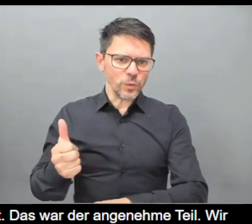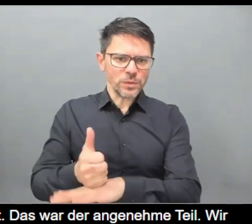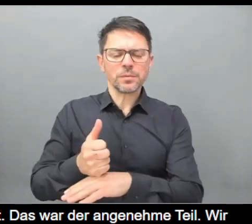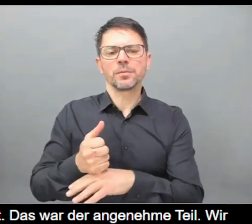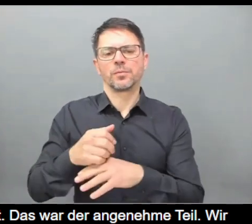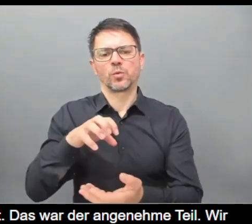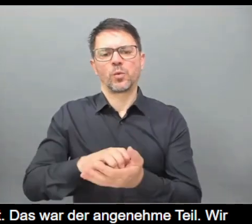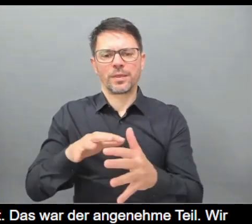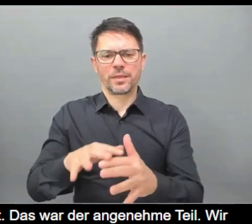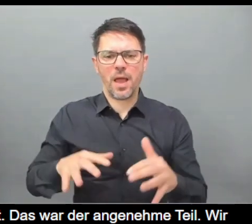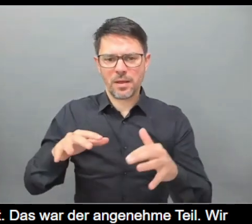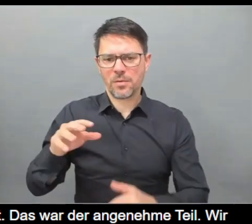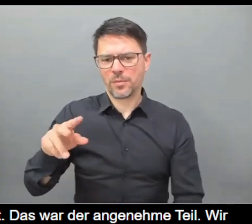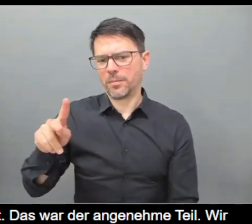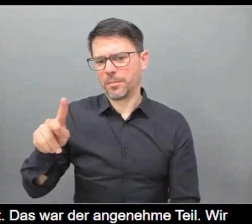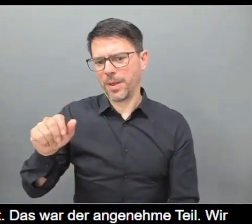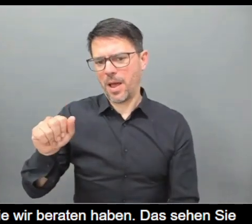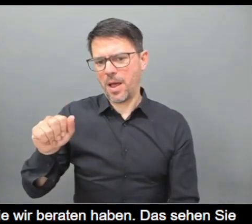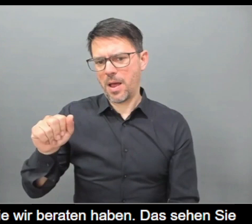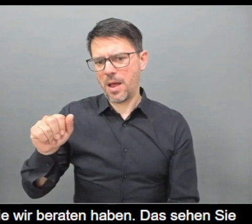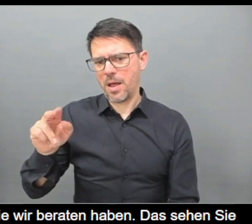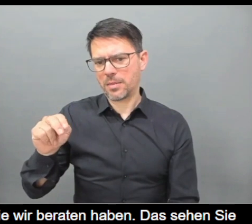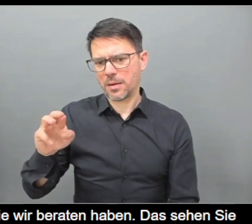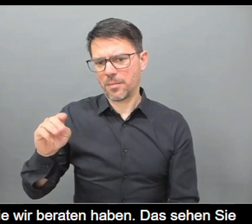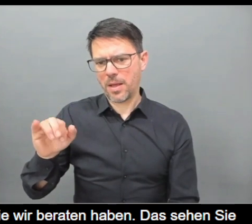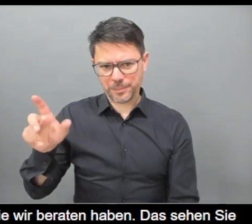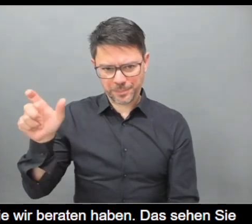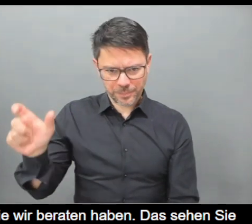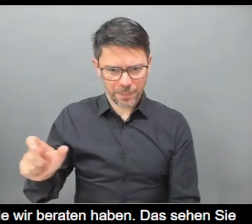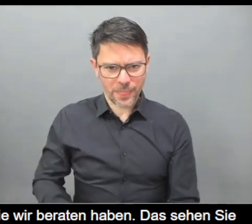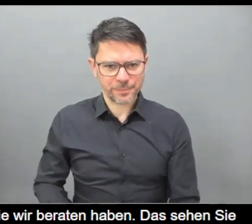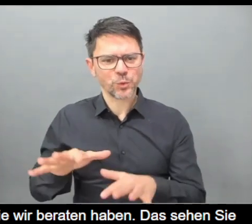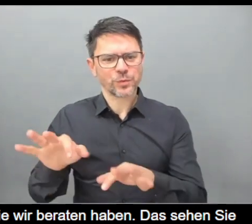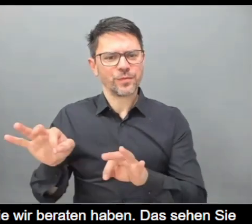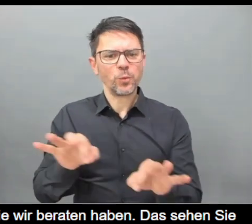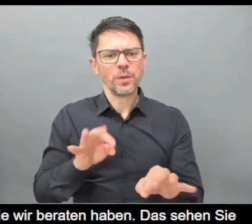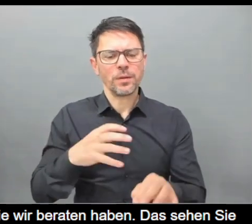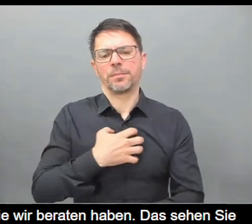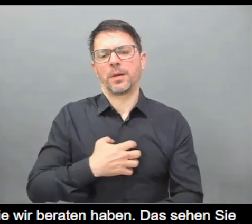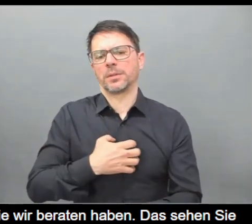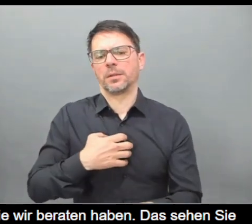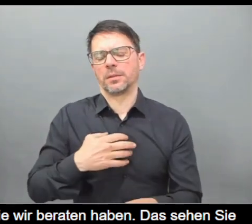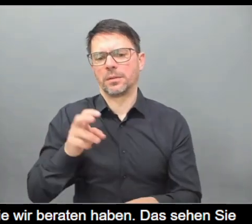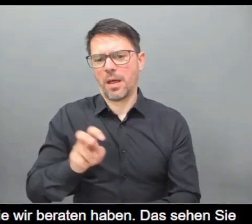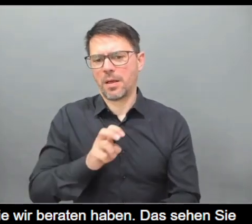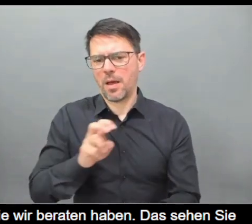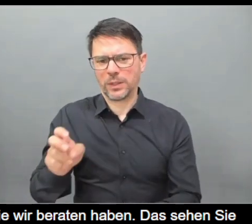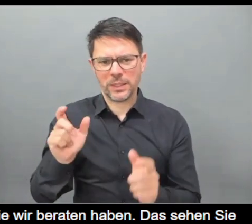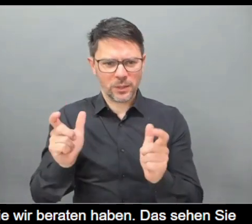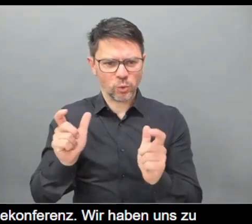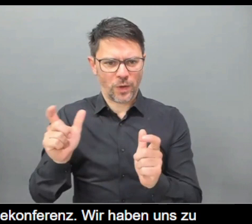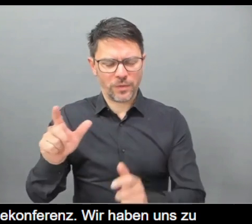und noch andere Themen, nämlich beispielsweise der Personalgewinnung an den Schulen.